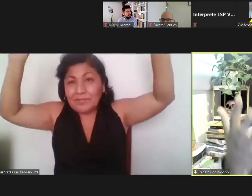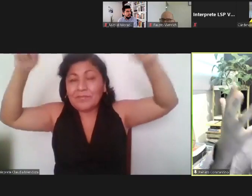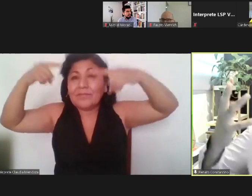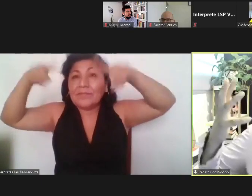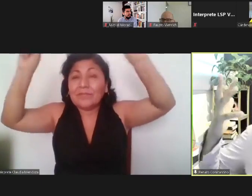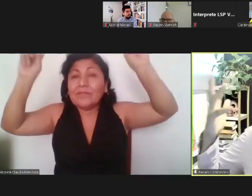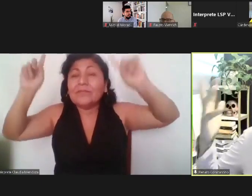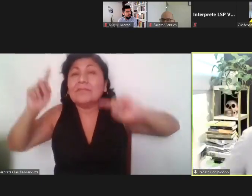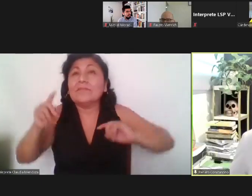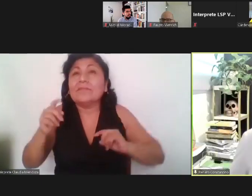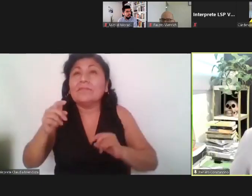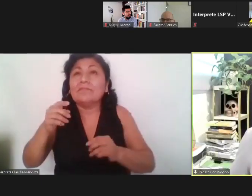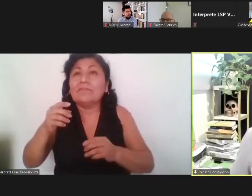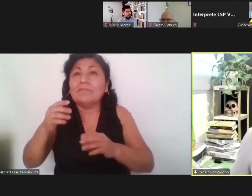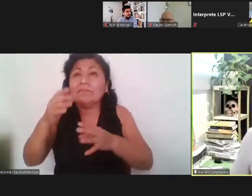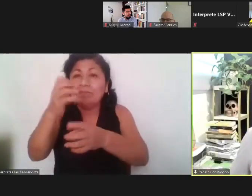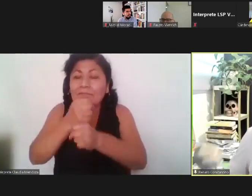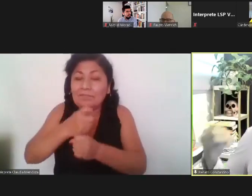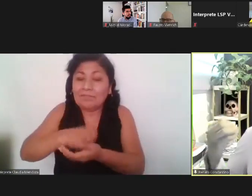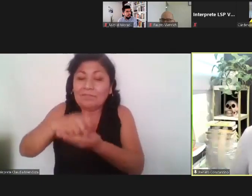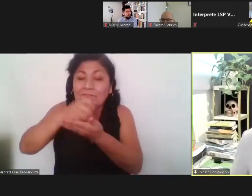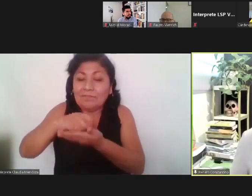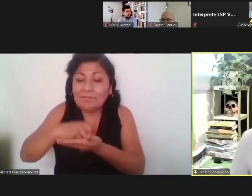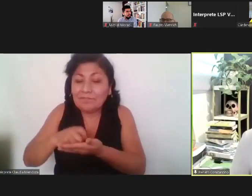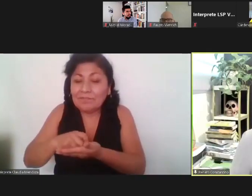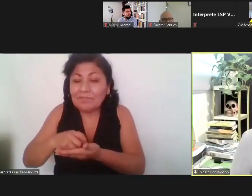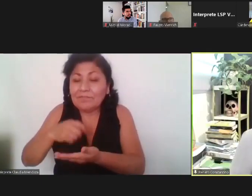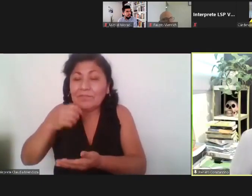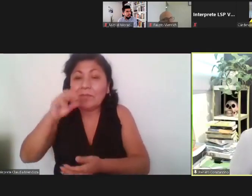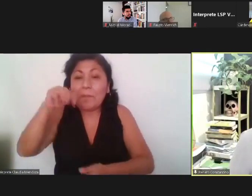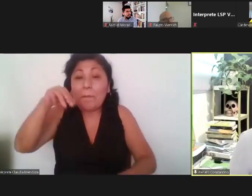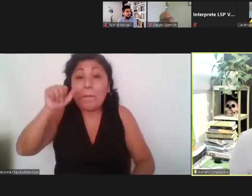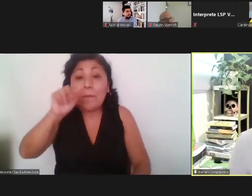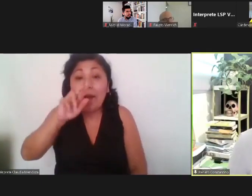por el Congreso y enviado al Ejecutivo para que se firme,